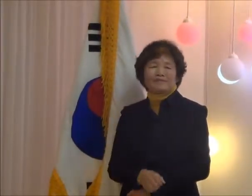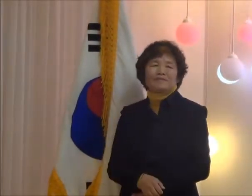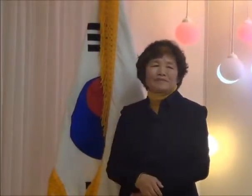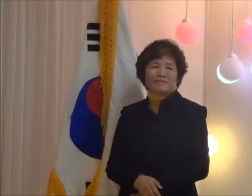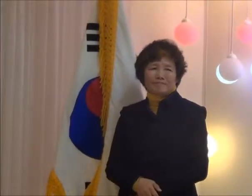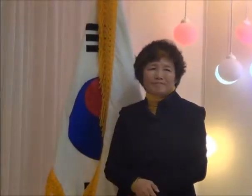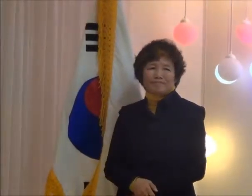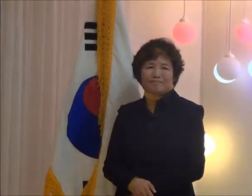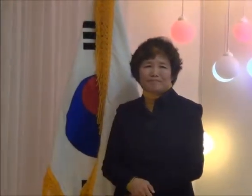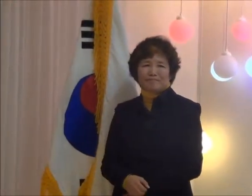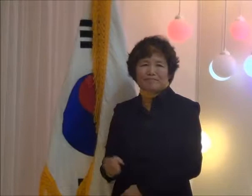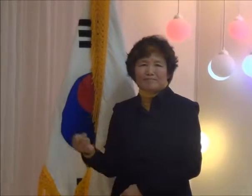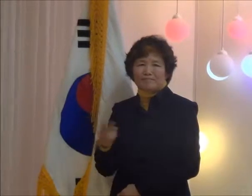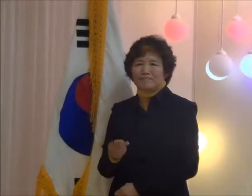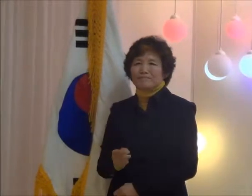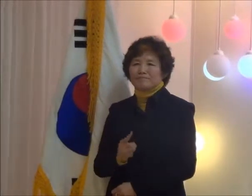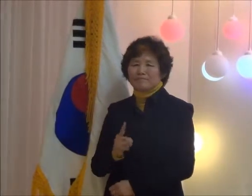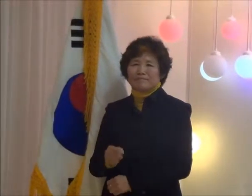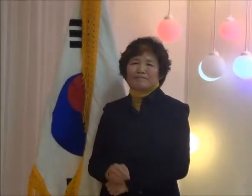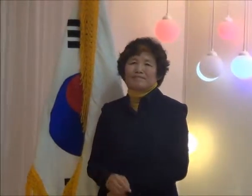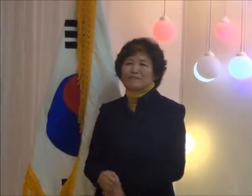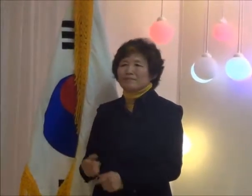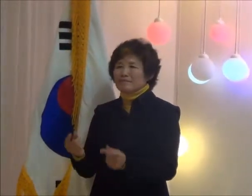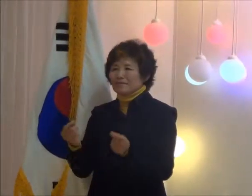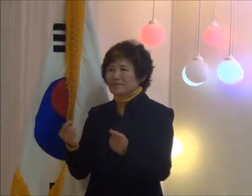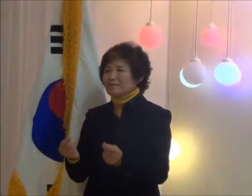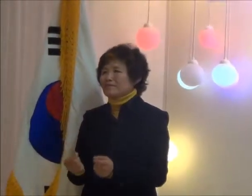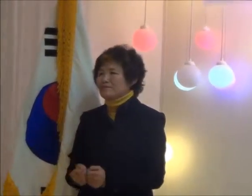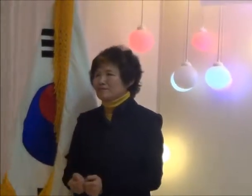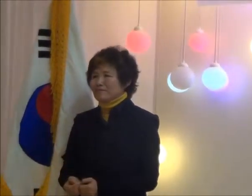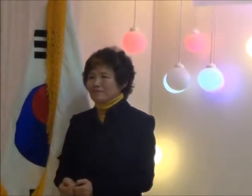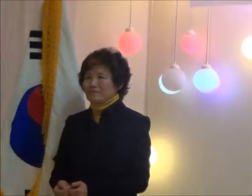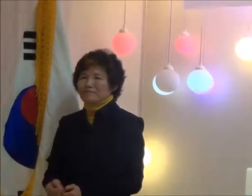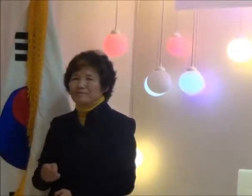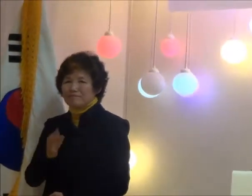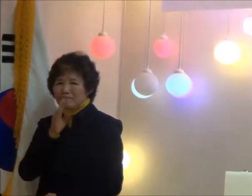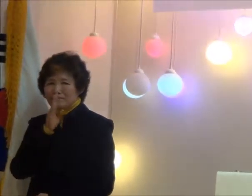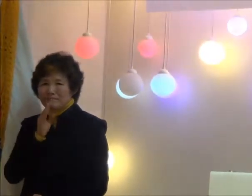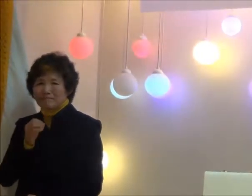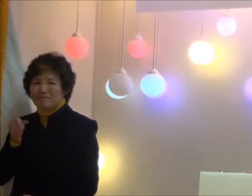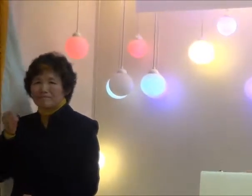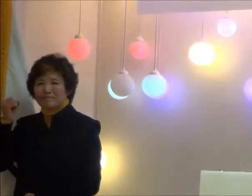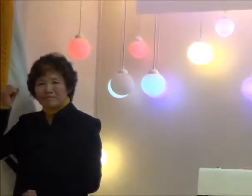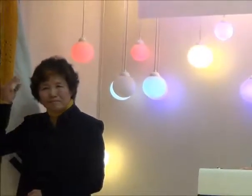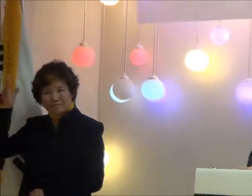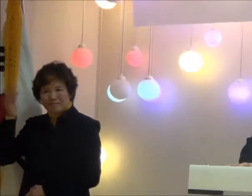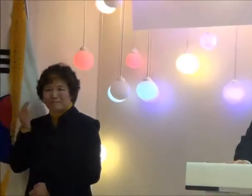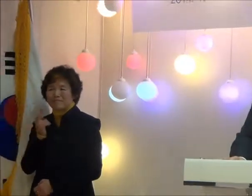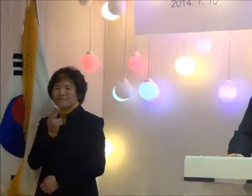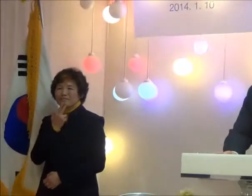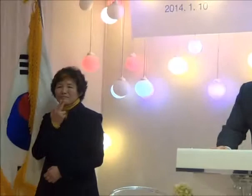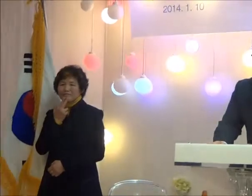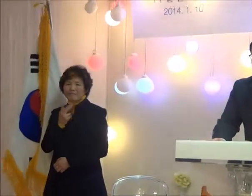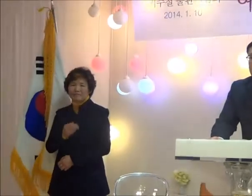같습니다. 다시 한번 말씀드렸습니다. 이 자리 같이 해주신 분 정말 잊을 수가 없을 것 같습니다. 요즘에